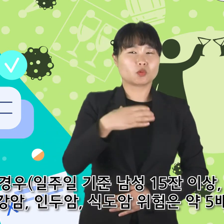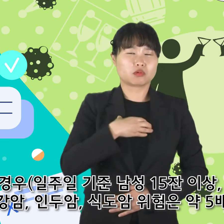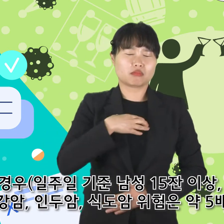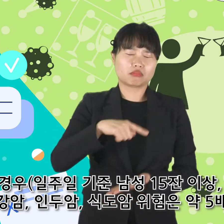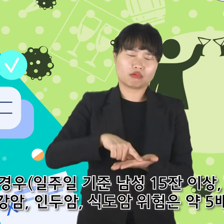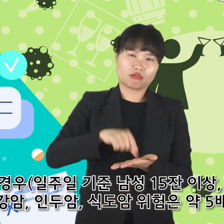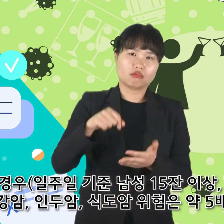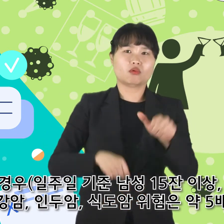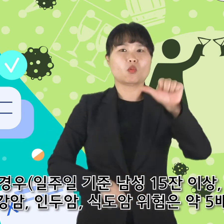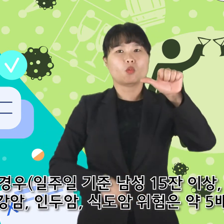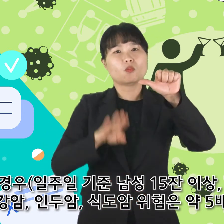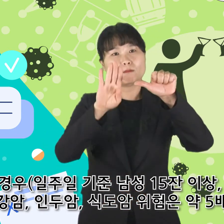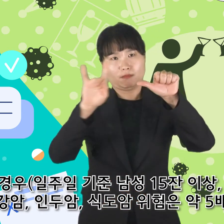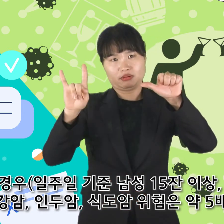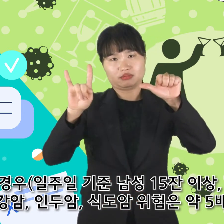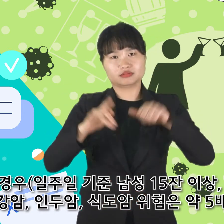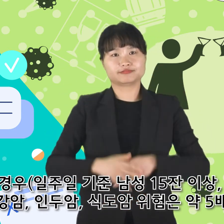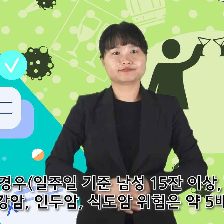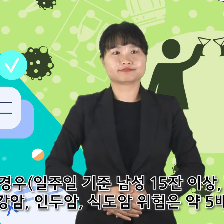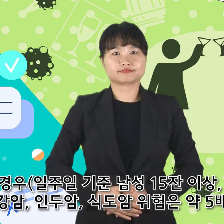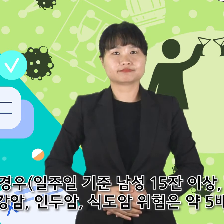식도암 위험은 약 5배.